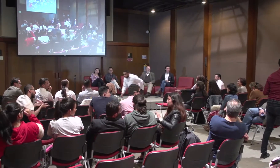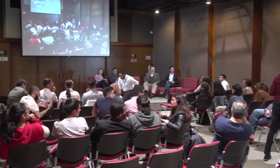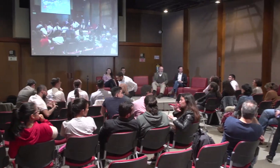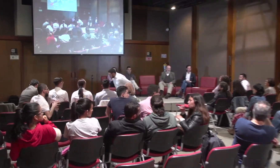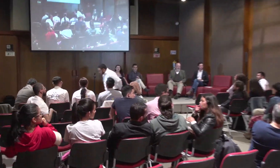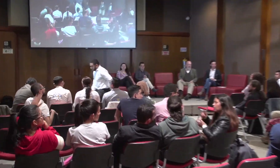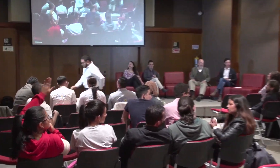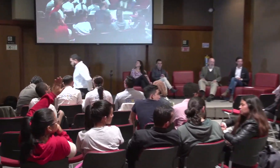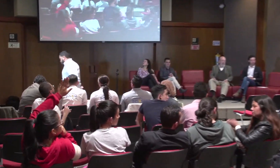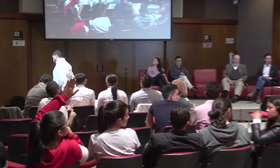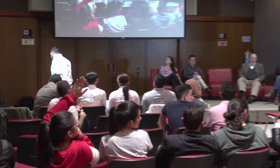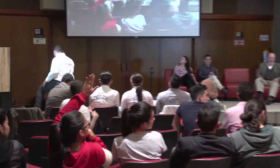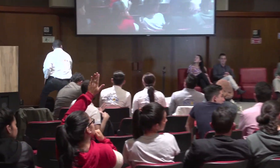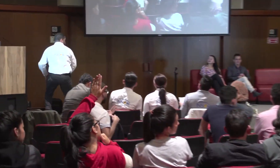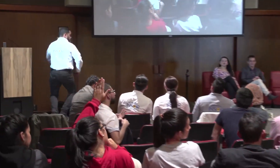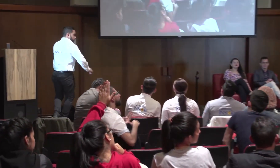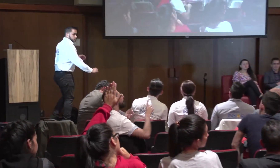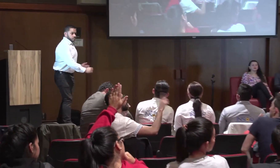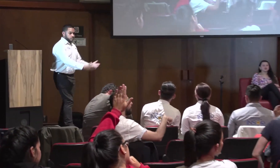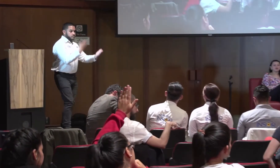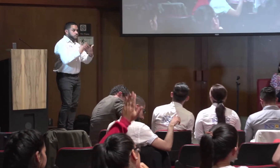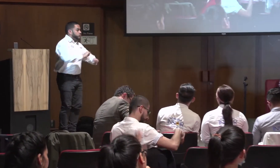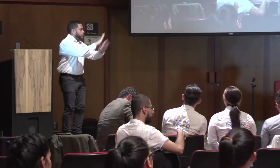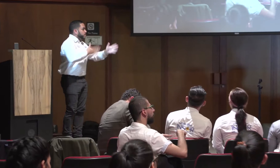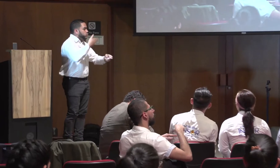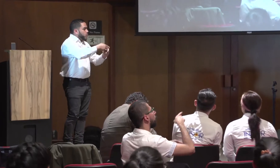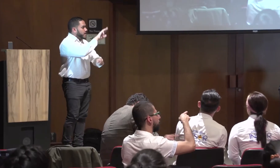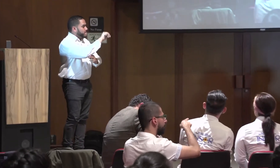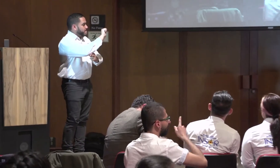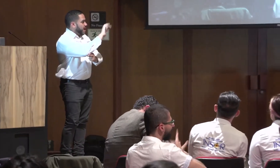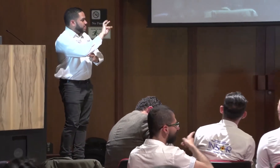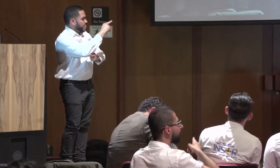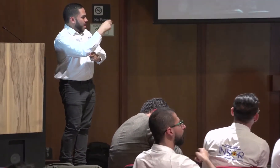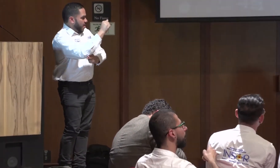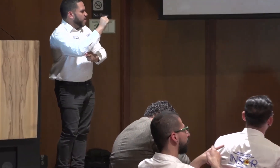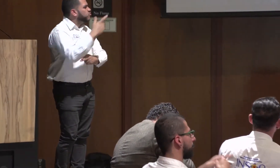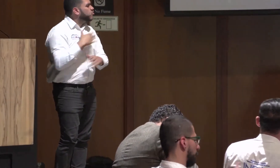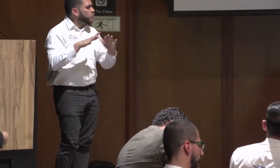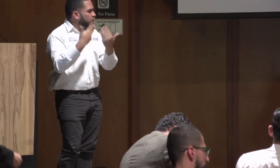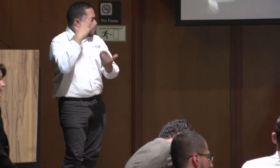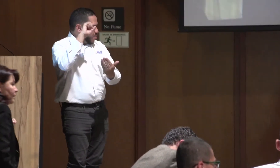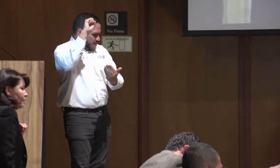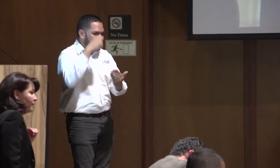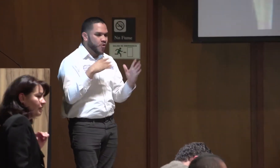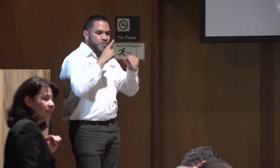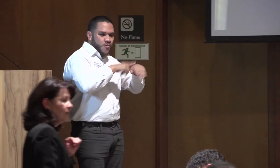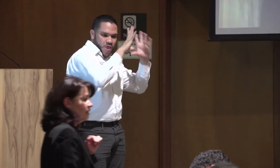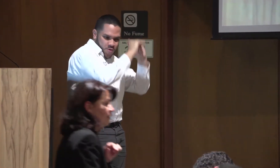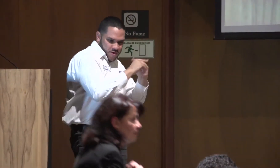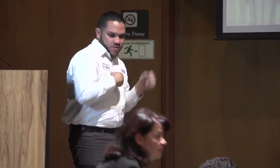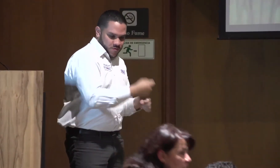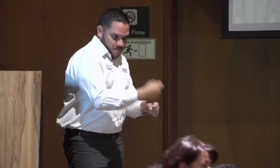Buenos días, mi nombre es Marta Gaitán, yo soy docente del Colegio Manuela Beltrán en la jornada nocturna,